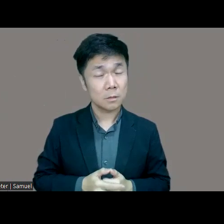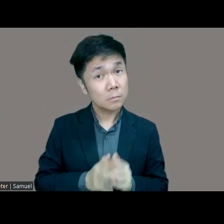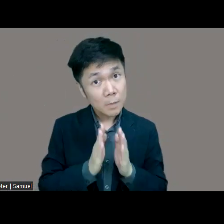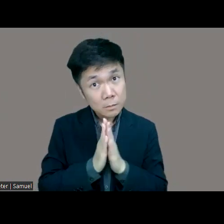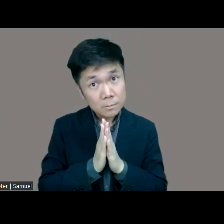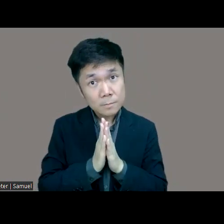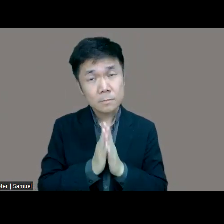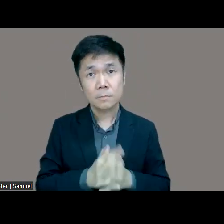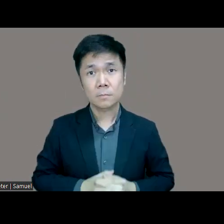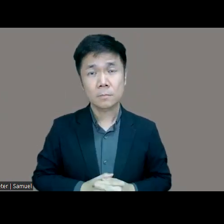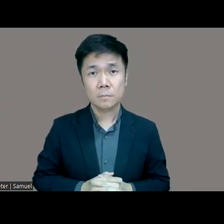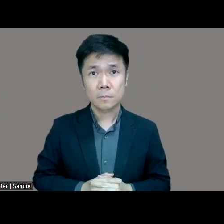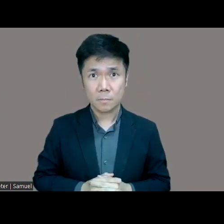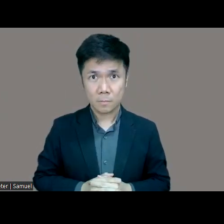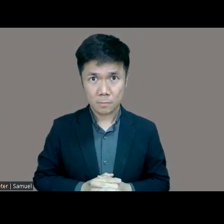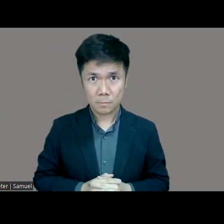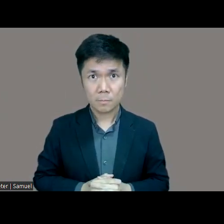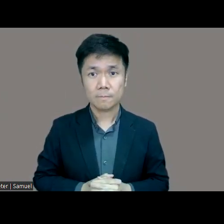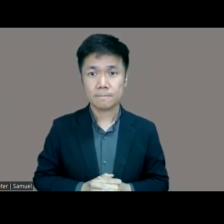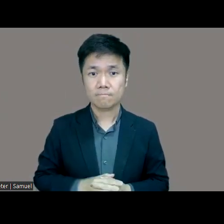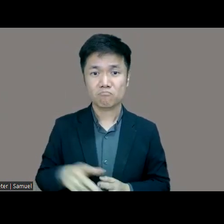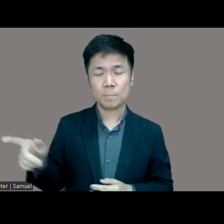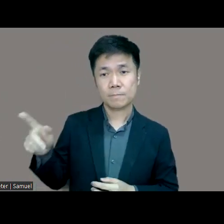Alors, s'il vous plaît, je voudrais entendre.